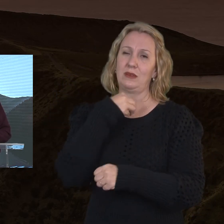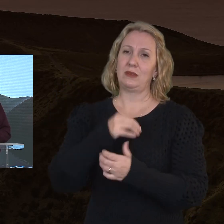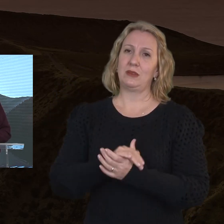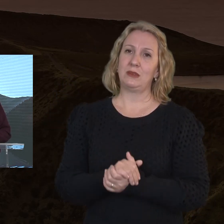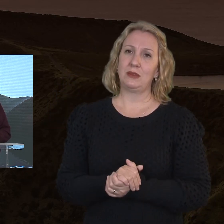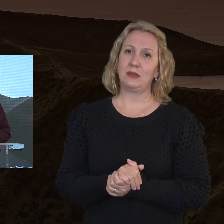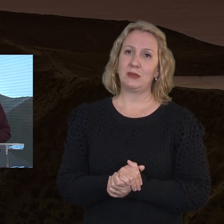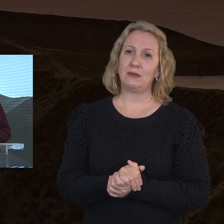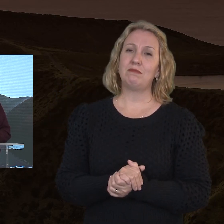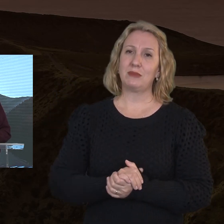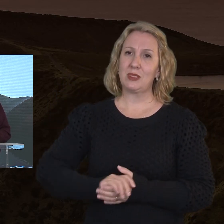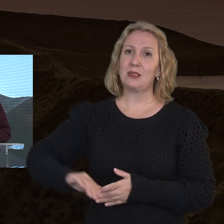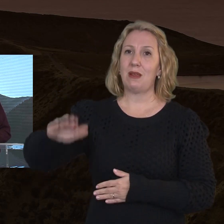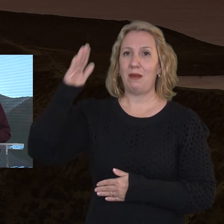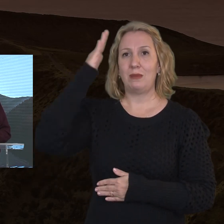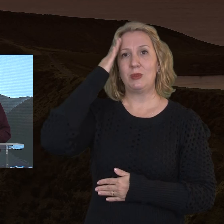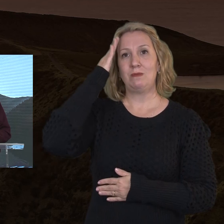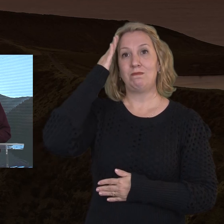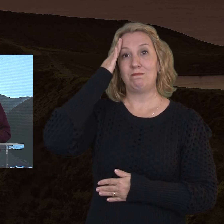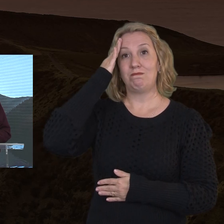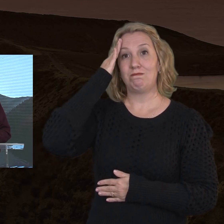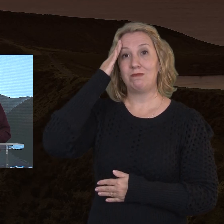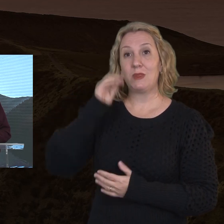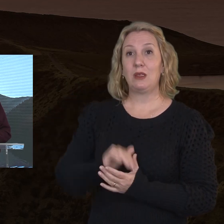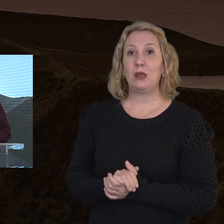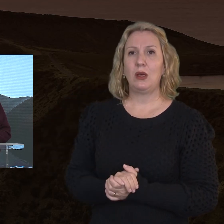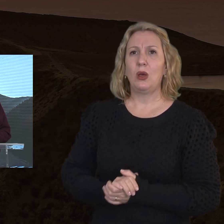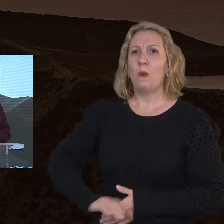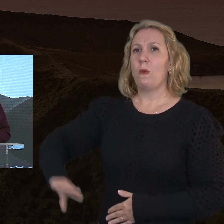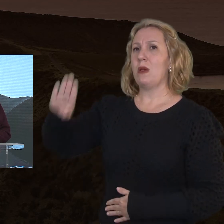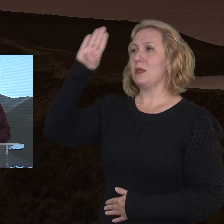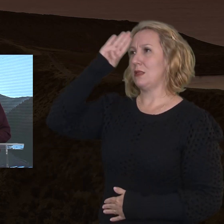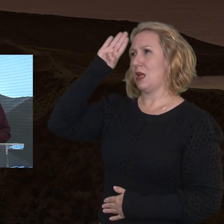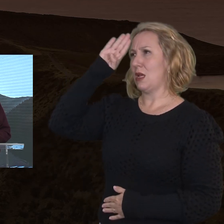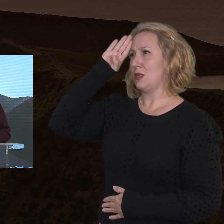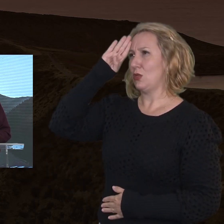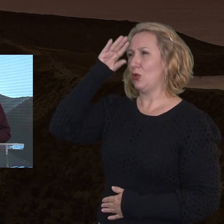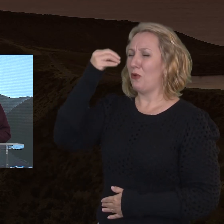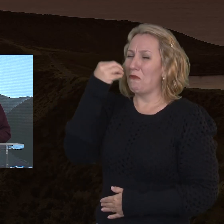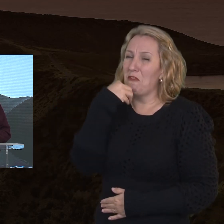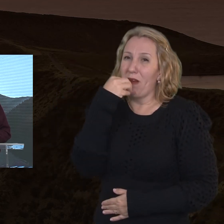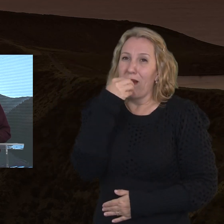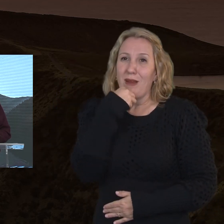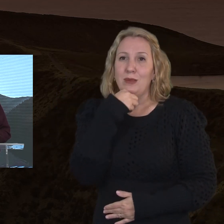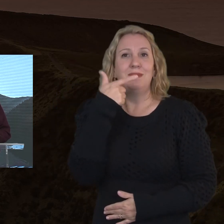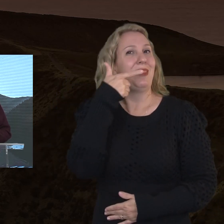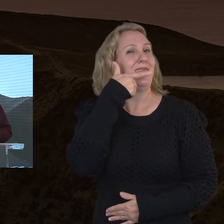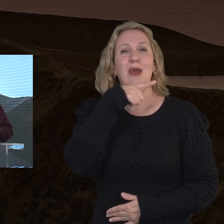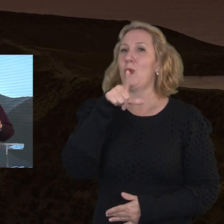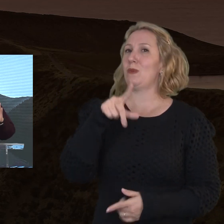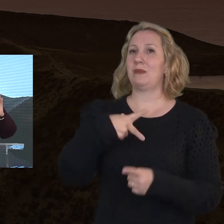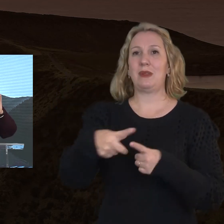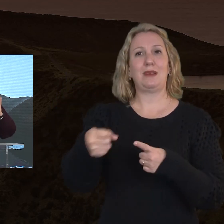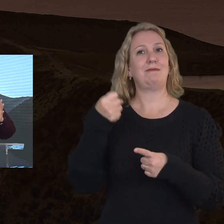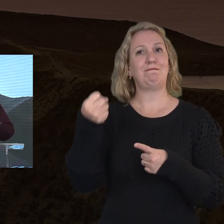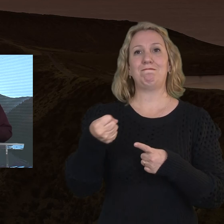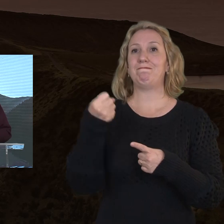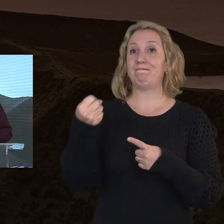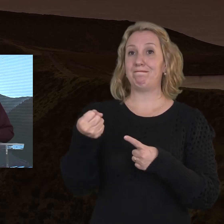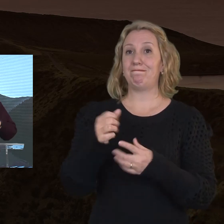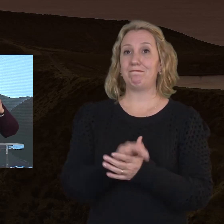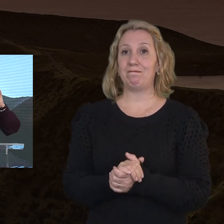você sabe que os irmãos um exército com cabeça fraca com emoção fraca não consegue vencer então nós precisamos